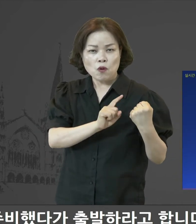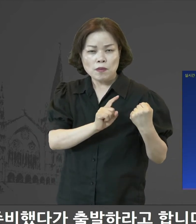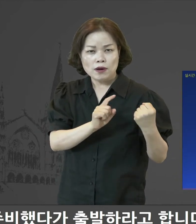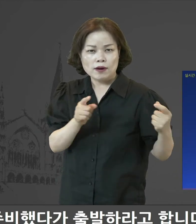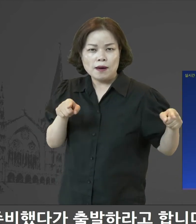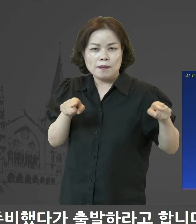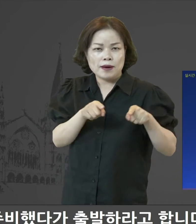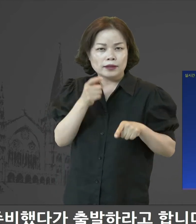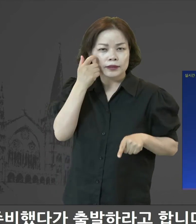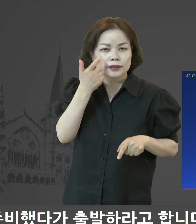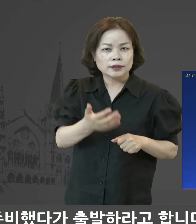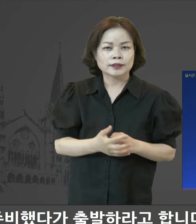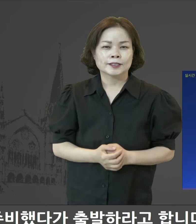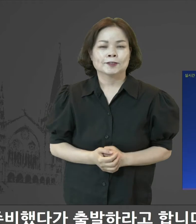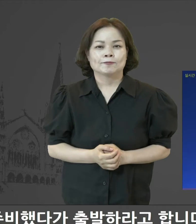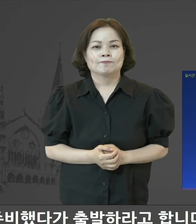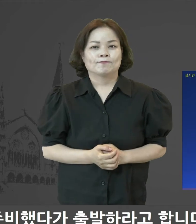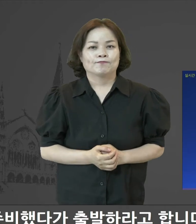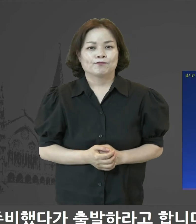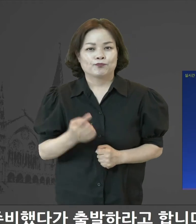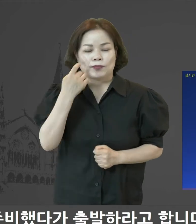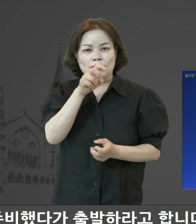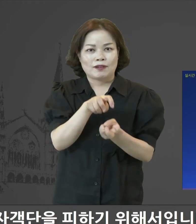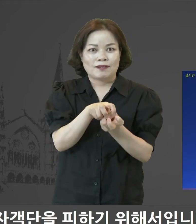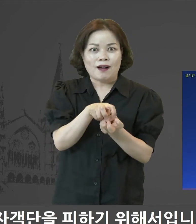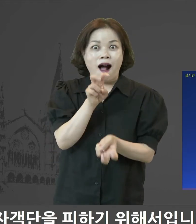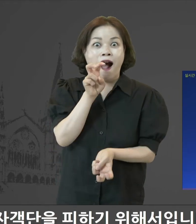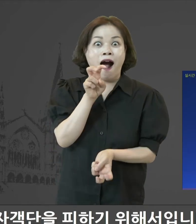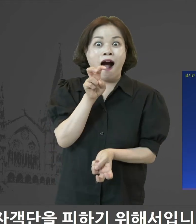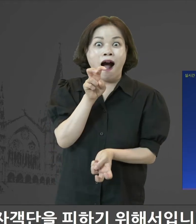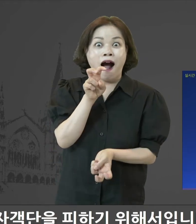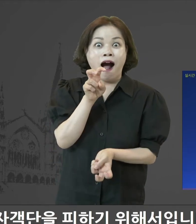보시기 바랍니다. 여기서 이제 입이 떡 벌어지는 거예요.